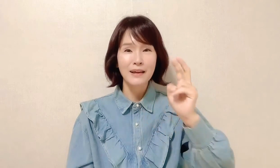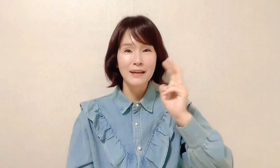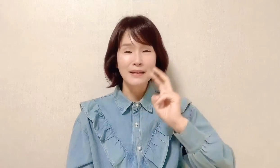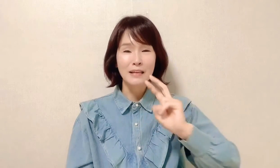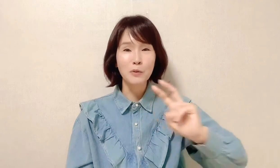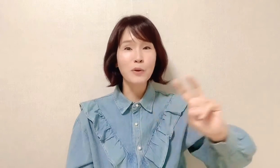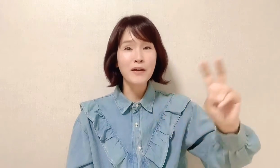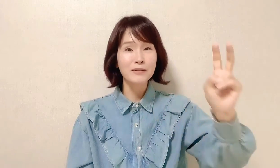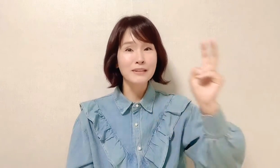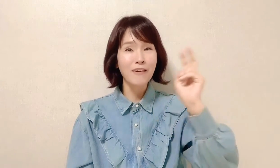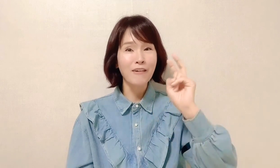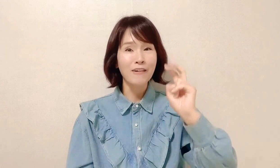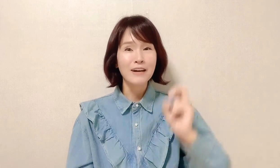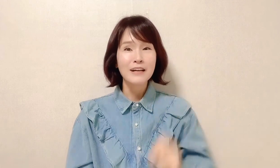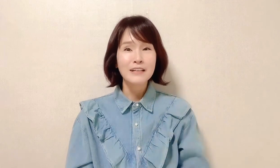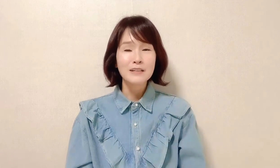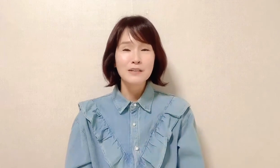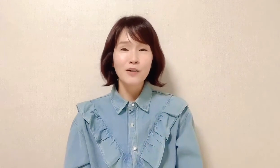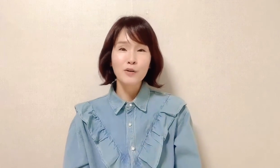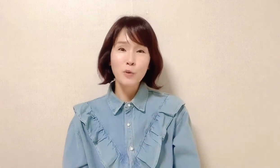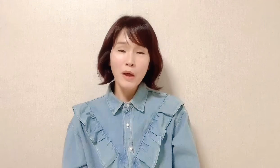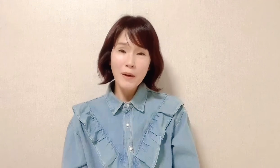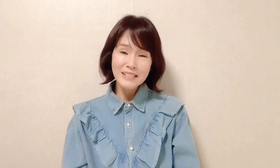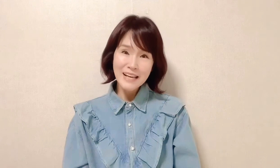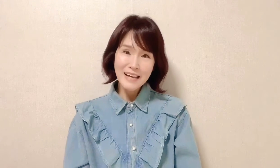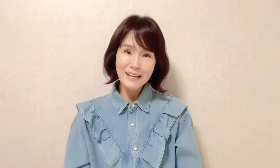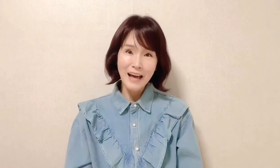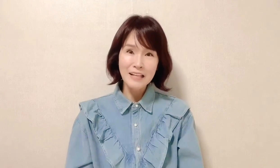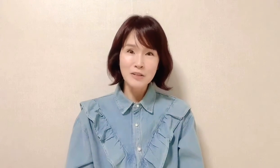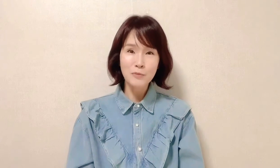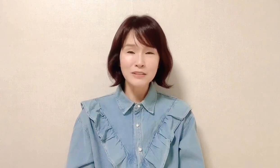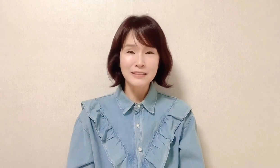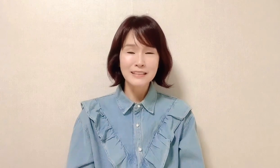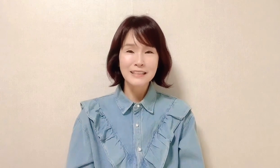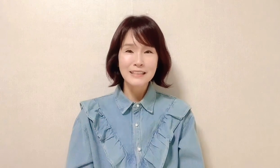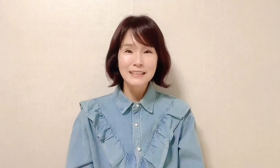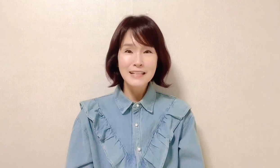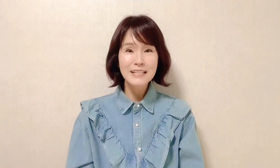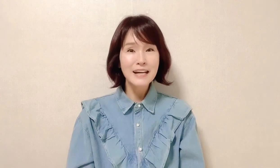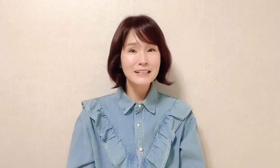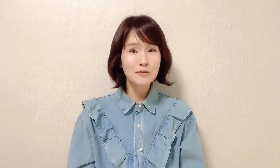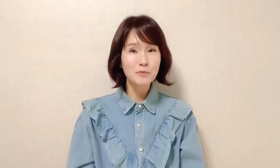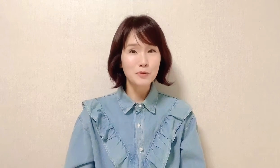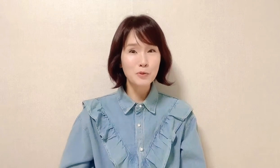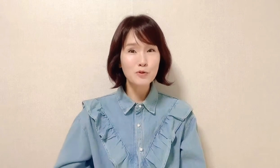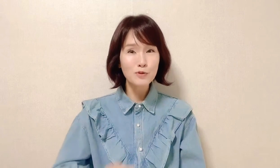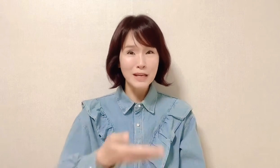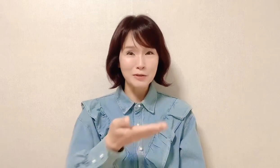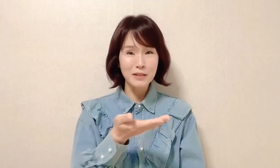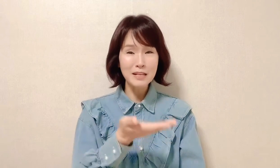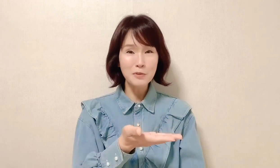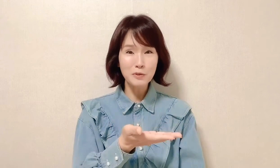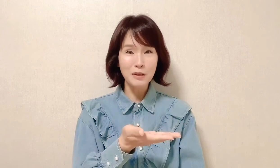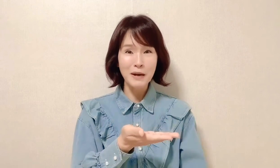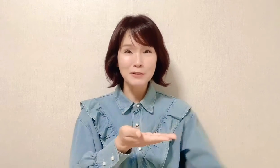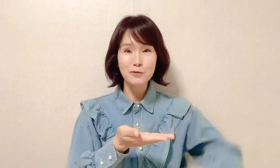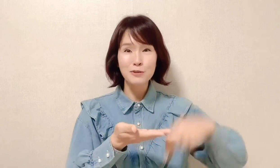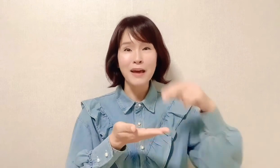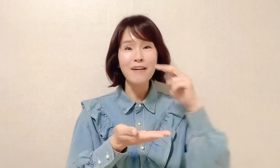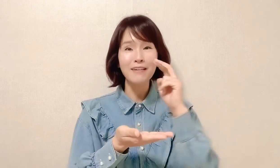이게 노래거든요. 노래와 찬양의 다른 점은 찬양은 좀 존중해주는 한 손으로 이렇게 받쳐주세요.